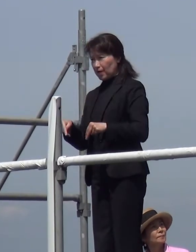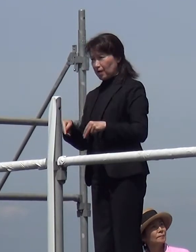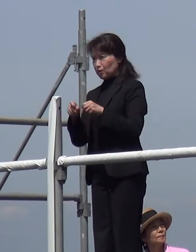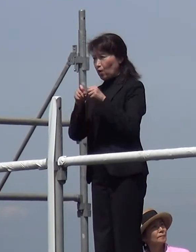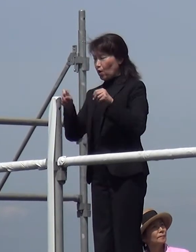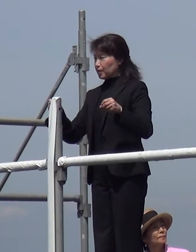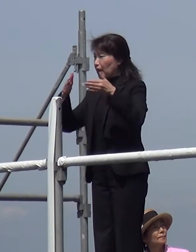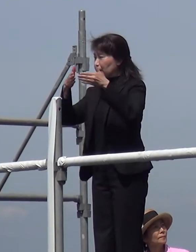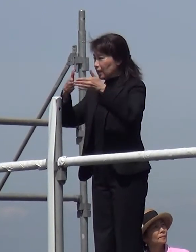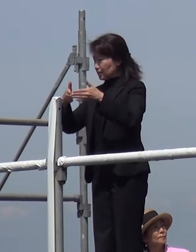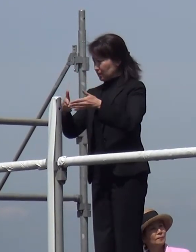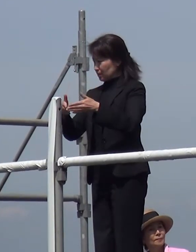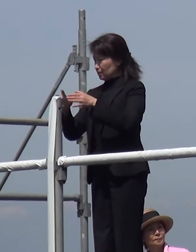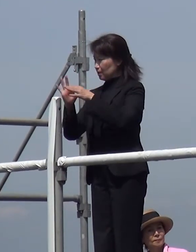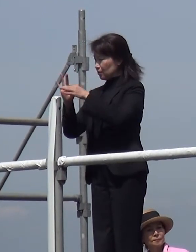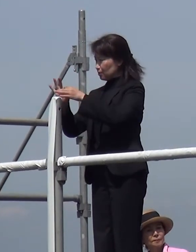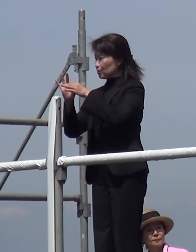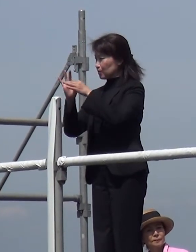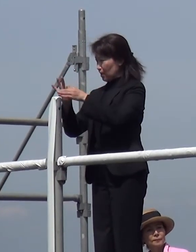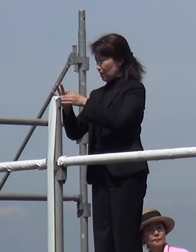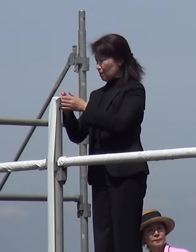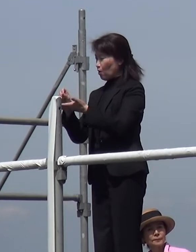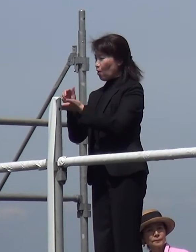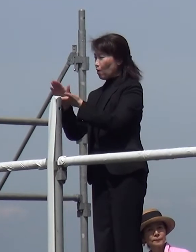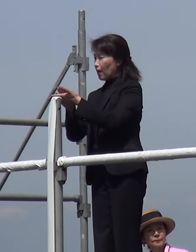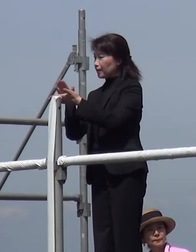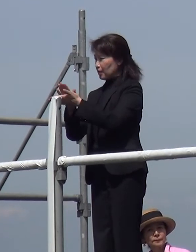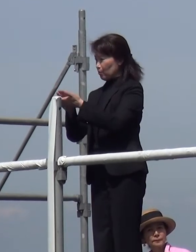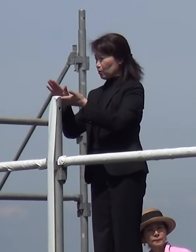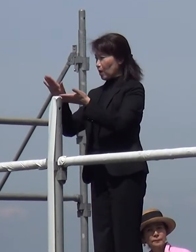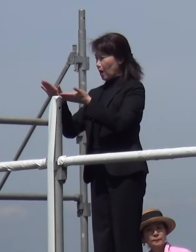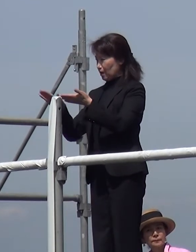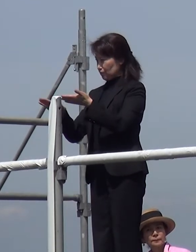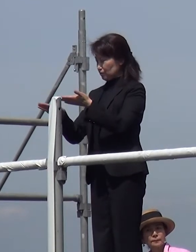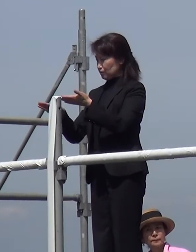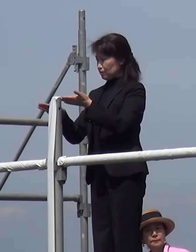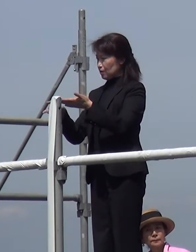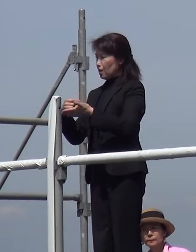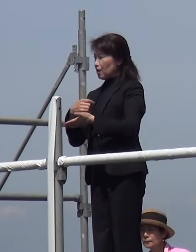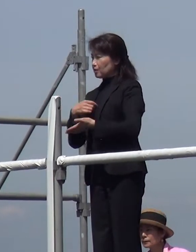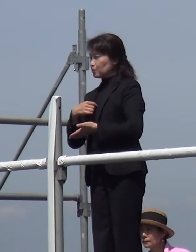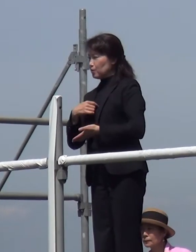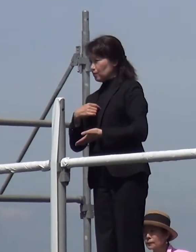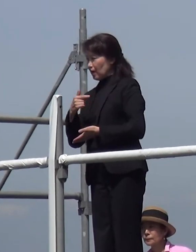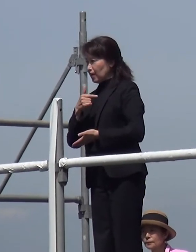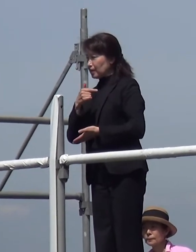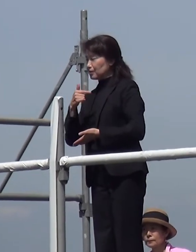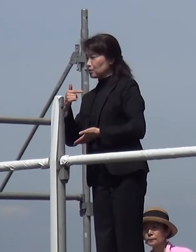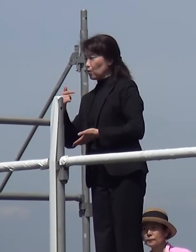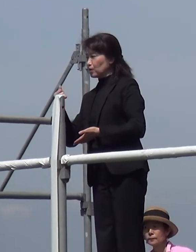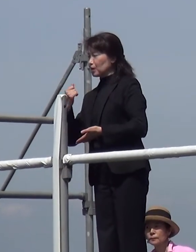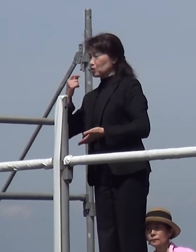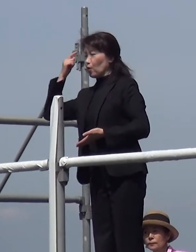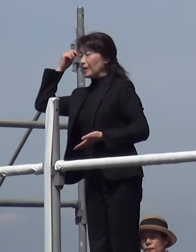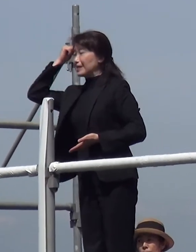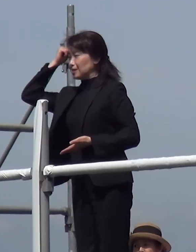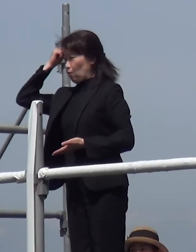崎について触れている部分がある。それを自分は非常に強い印象